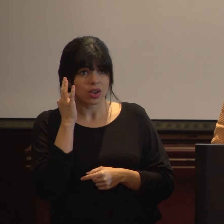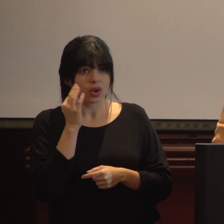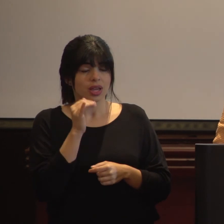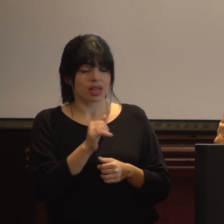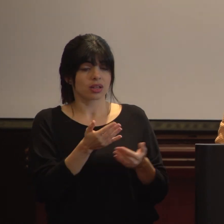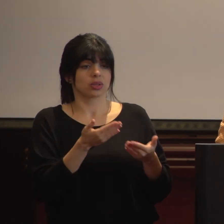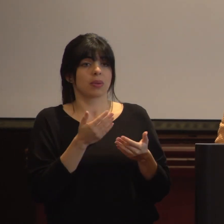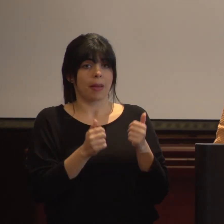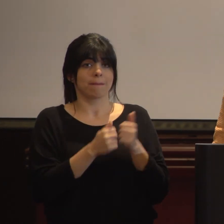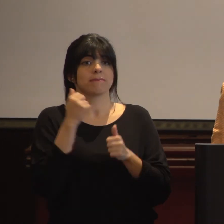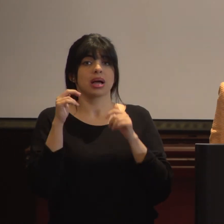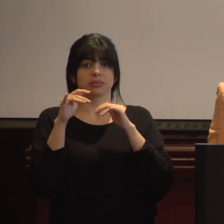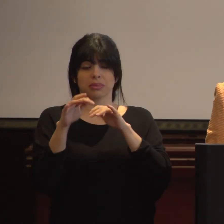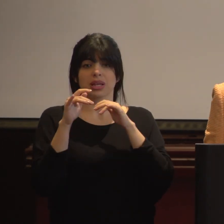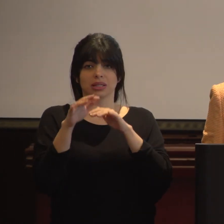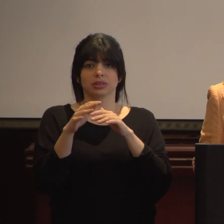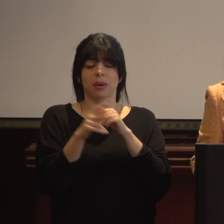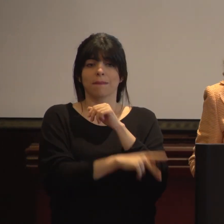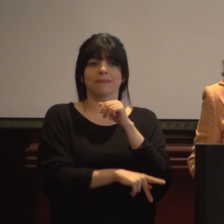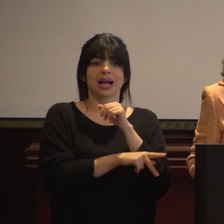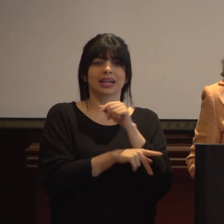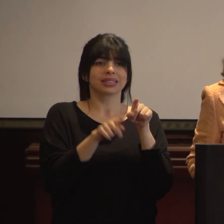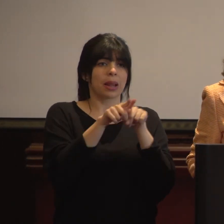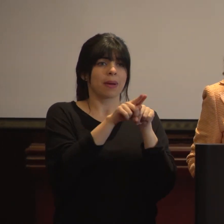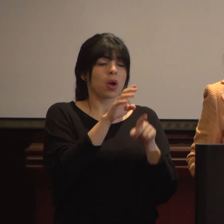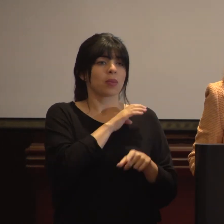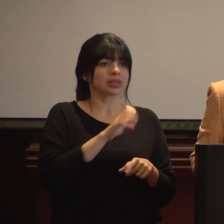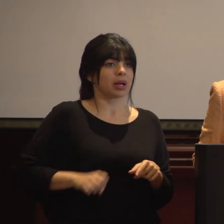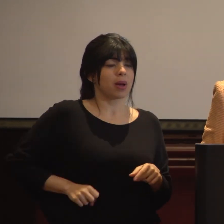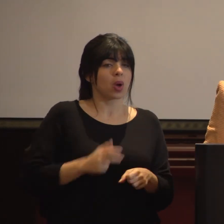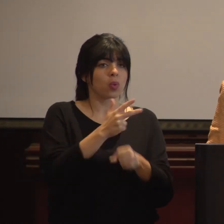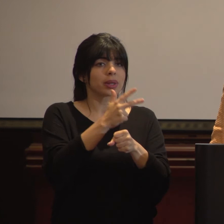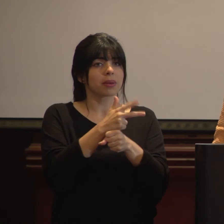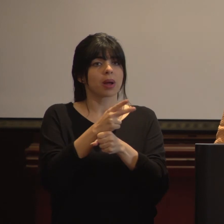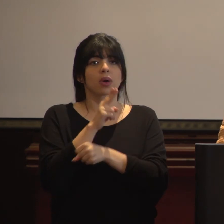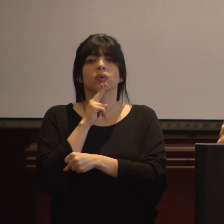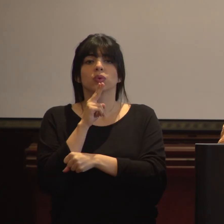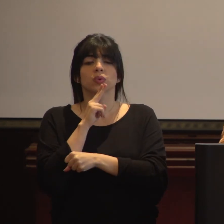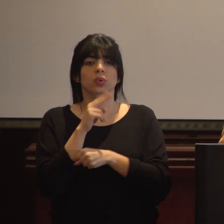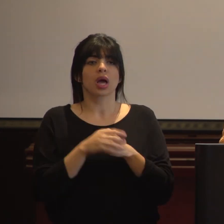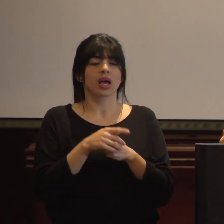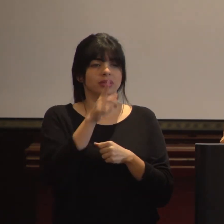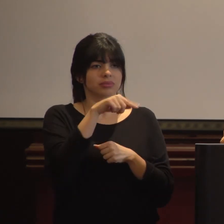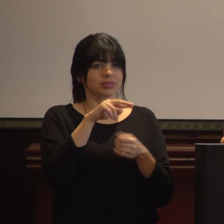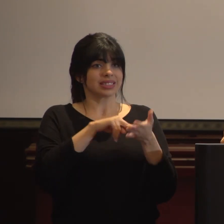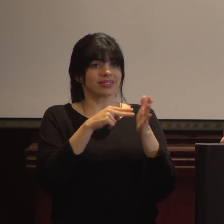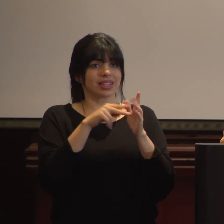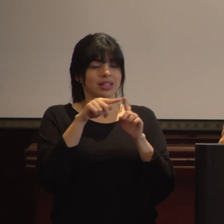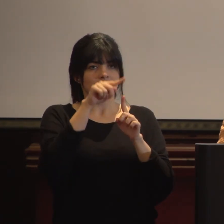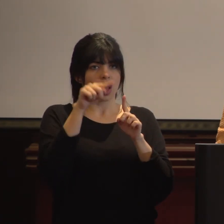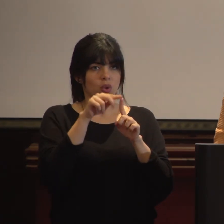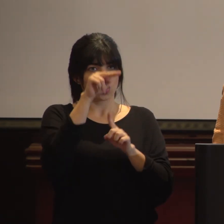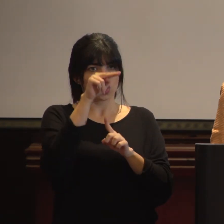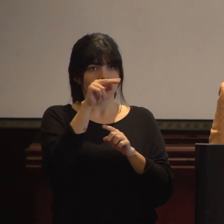provoca una mayor migración en países hermanos como El Salvador Guatemala Honduras es decir el Triángulo